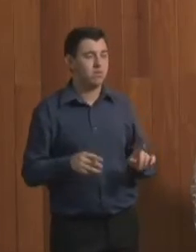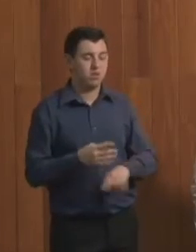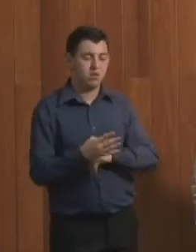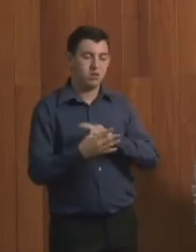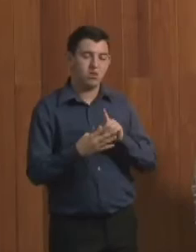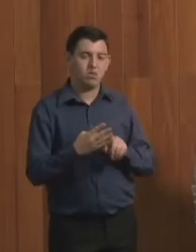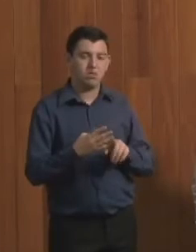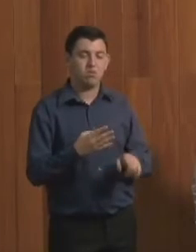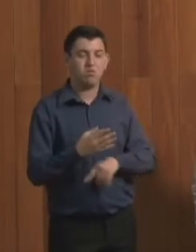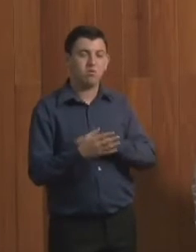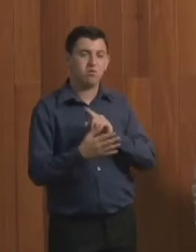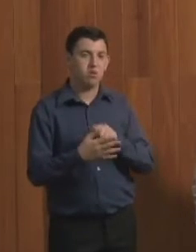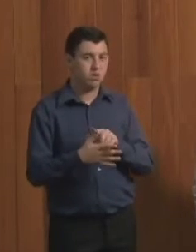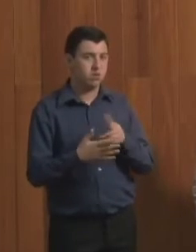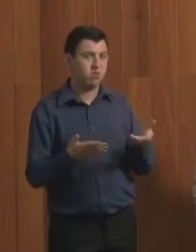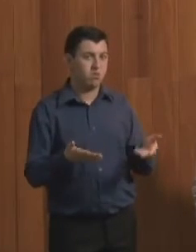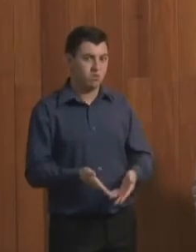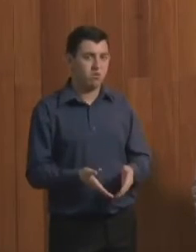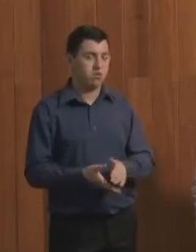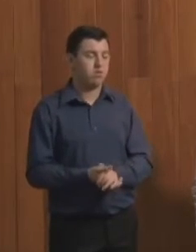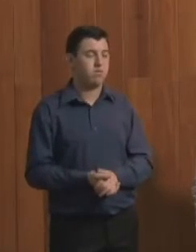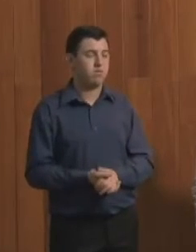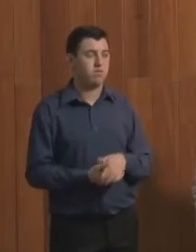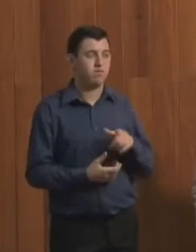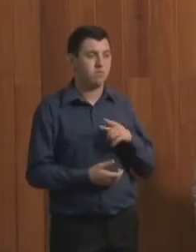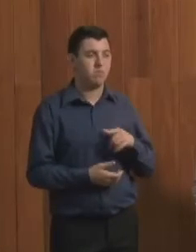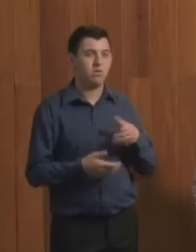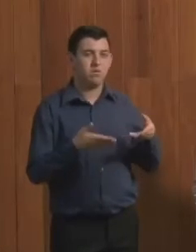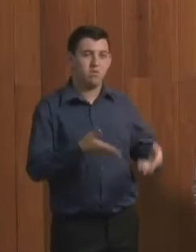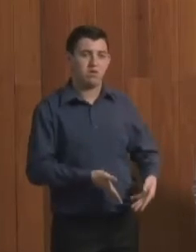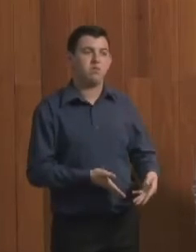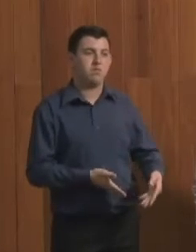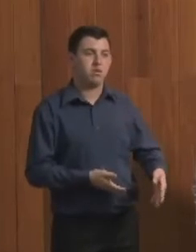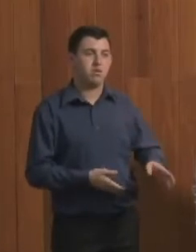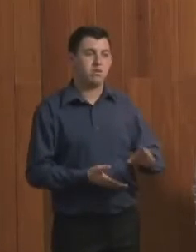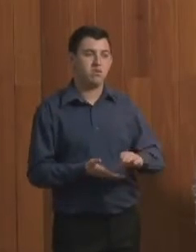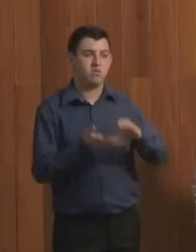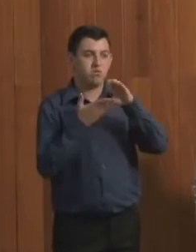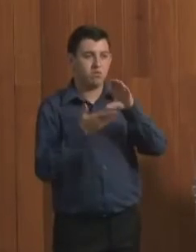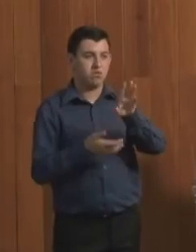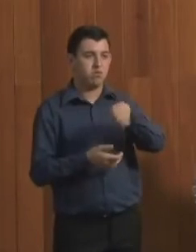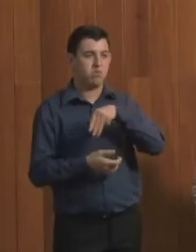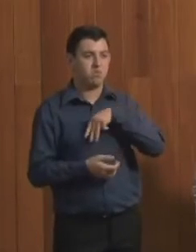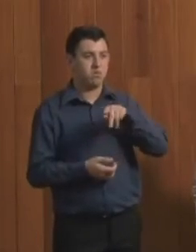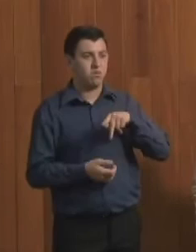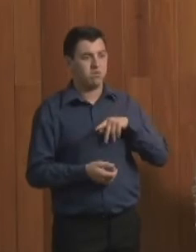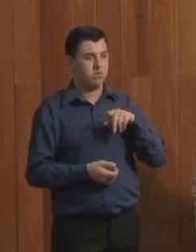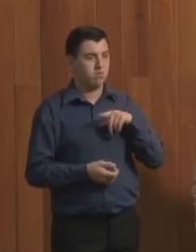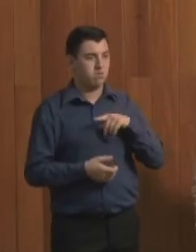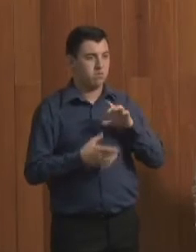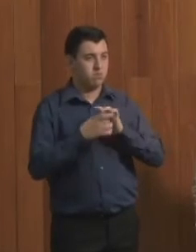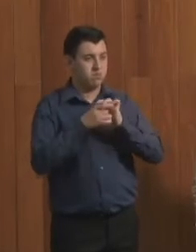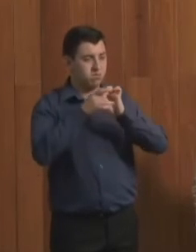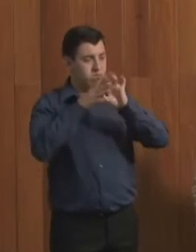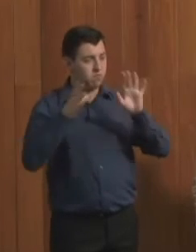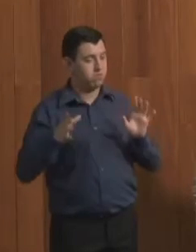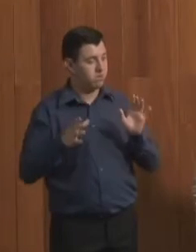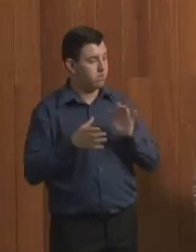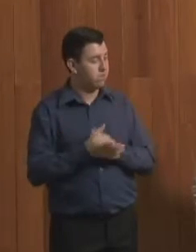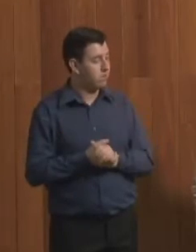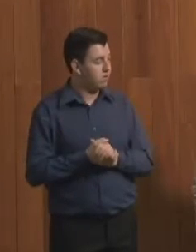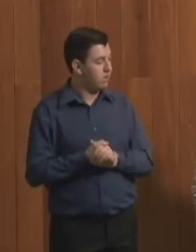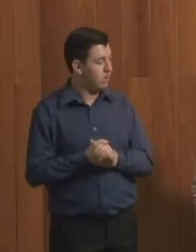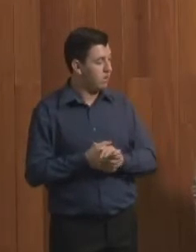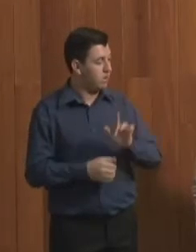é instar o Conselho do Ministério Público a disponibilizar na página da Comissão de Defesa